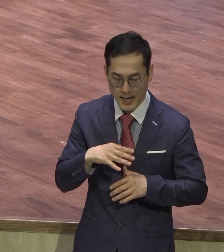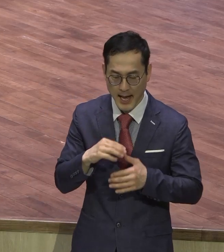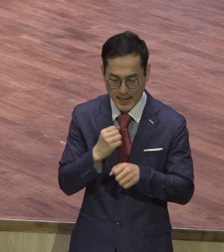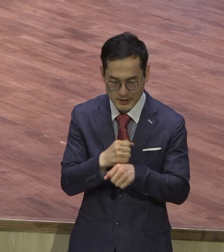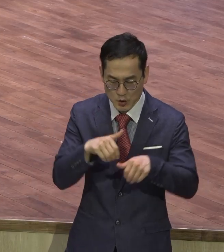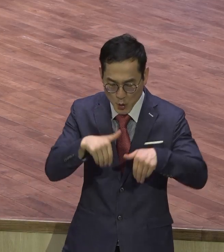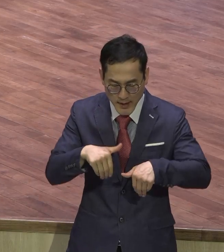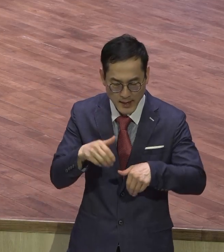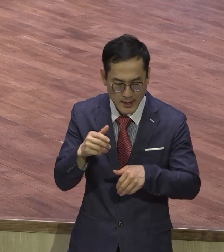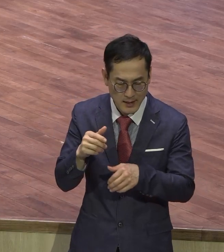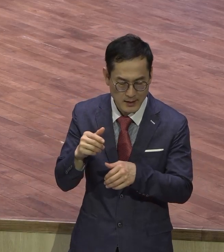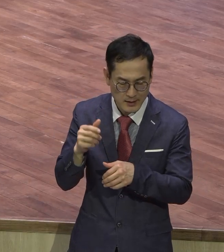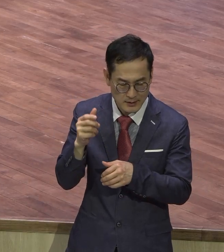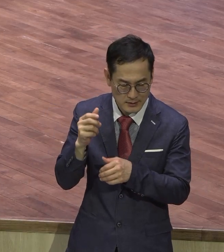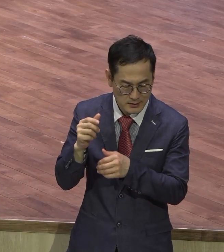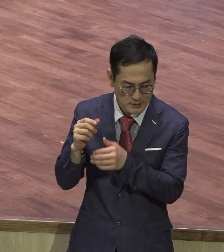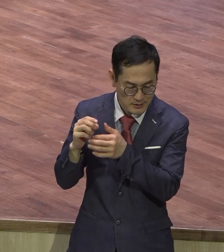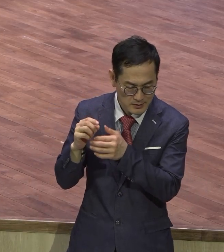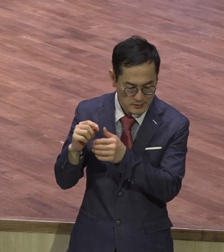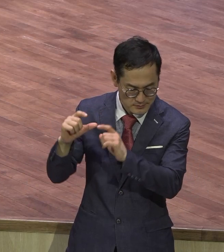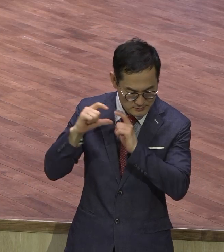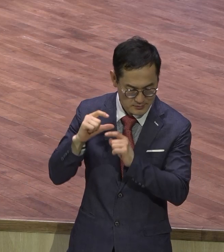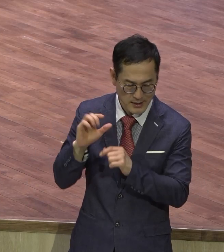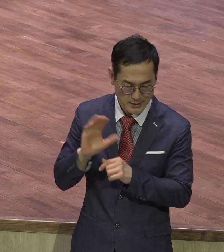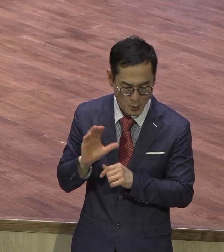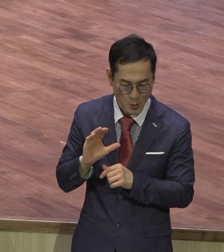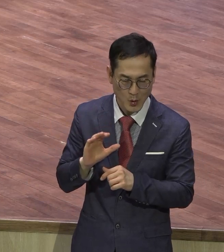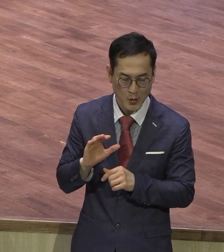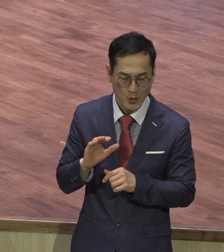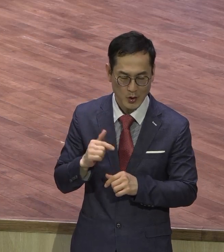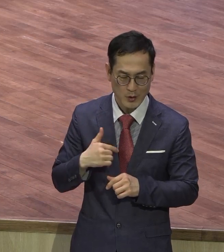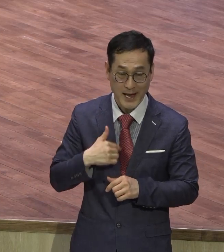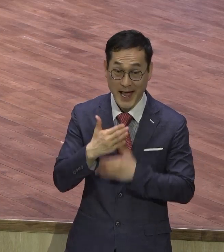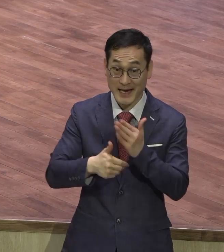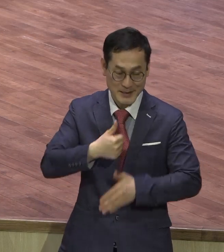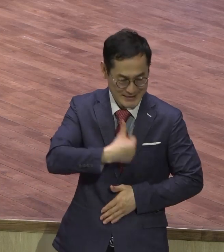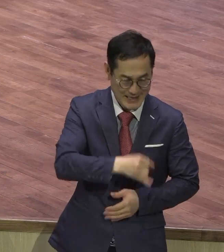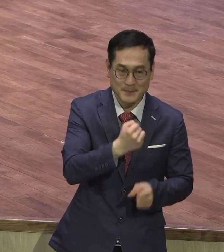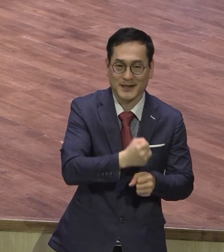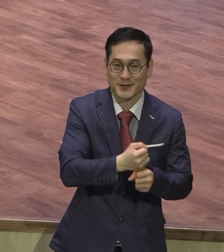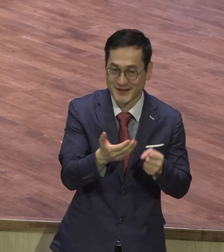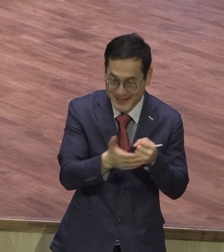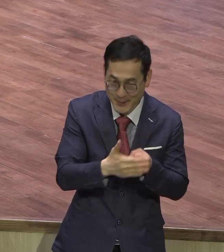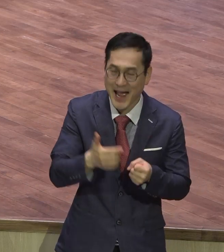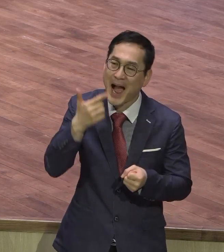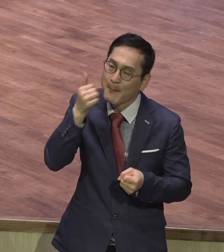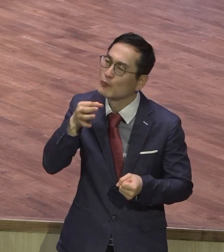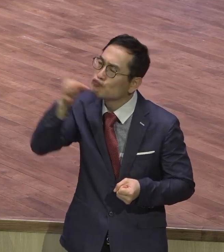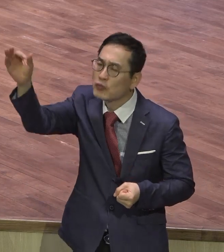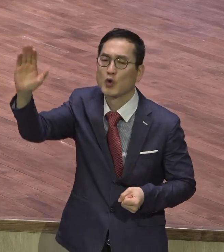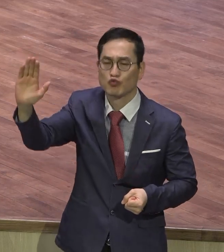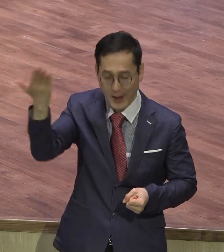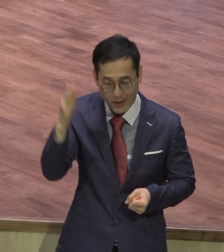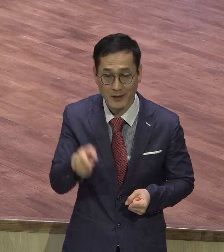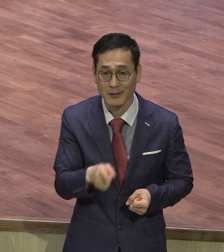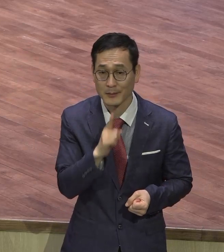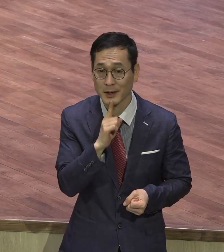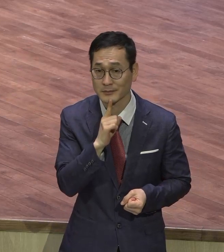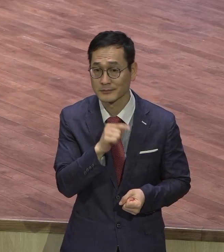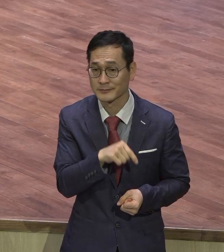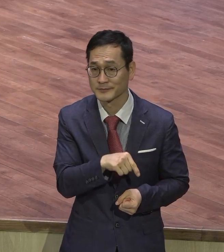영을 받았으므로 우리가 아빠 아버지라 부르진 너니라. 아빠 아빠